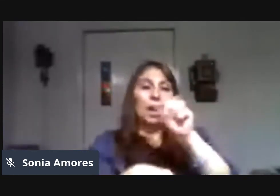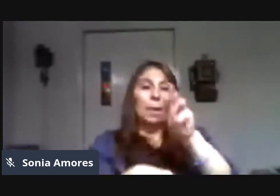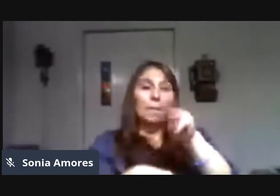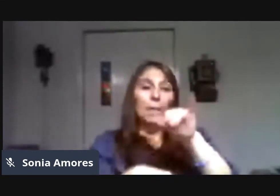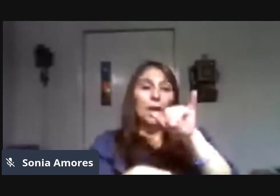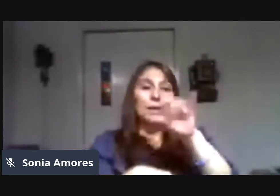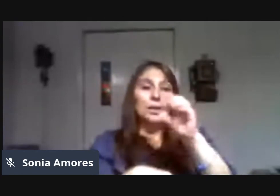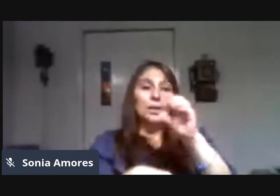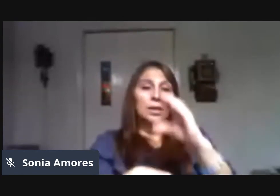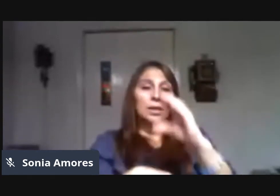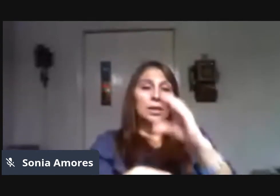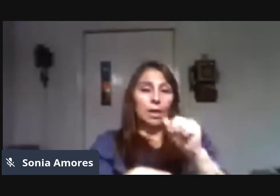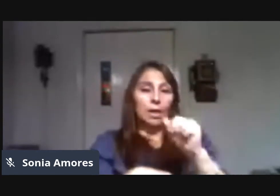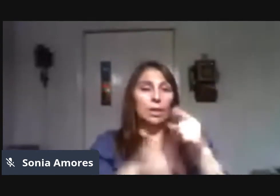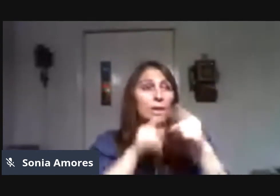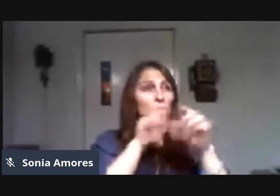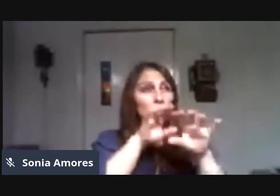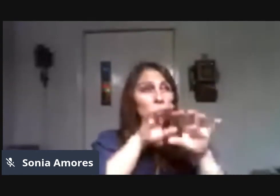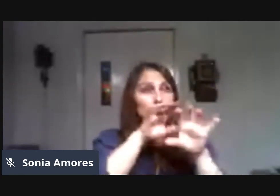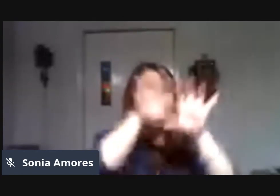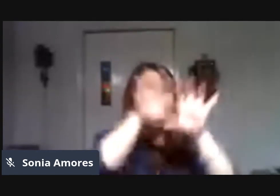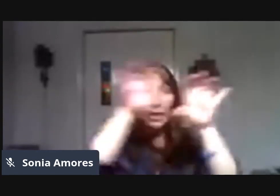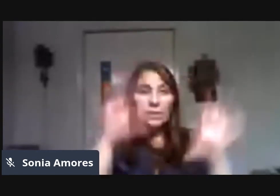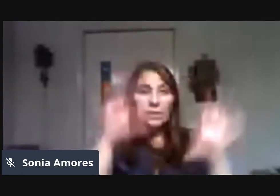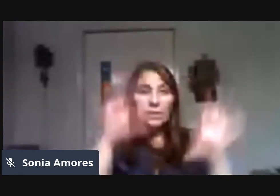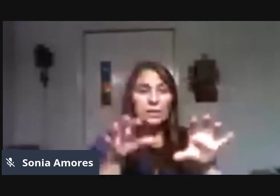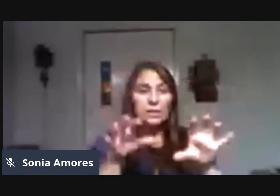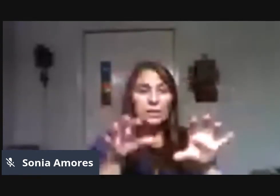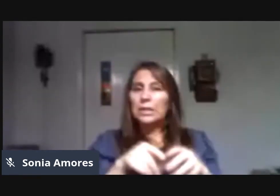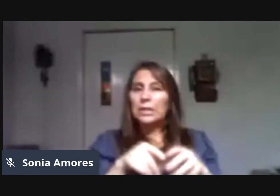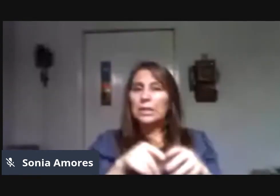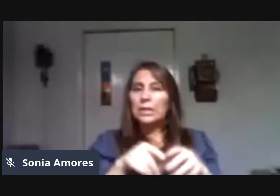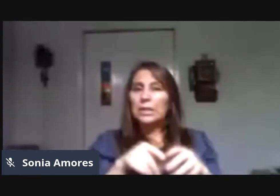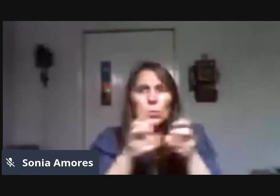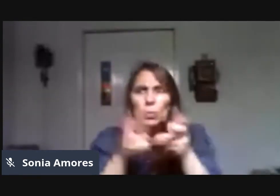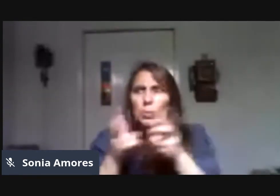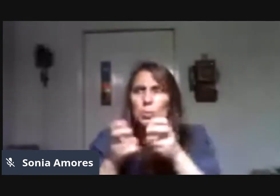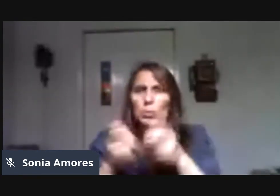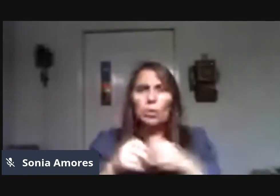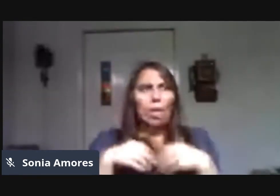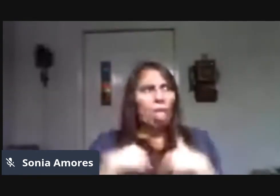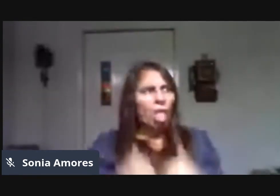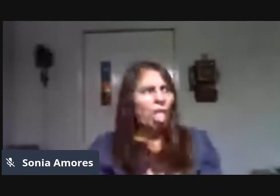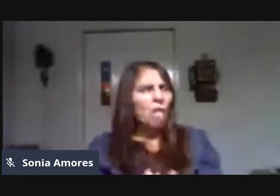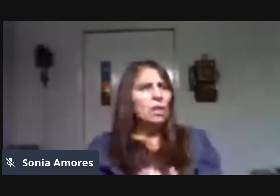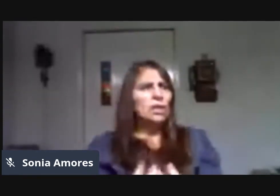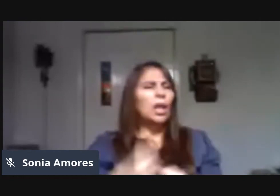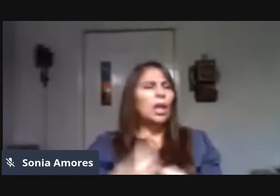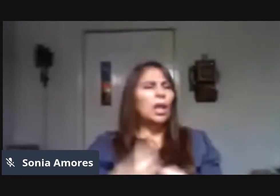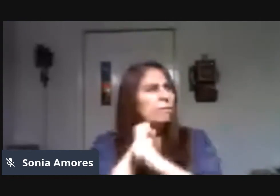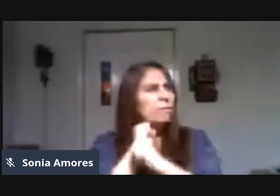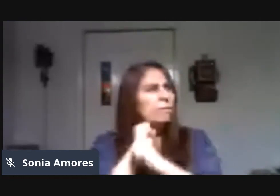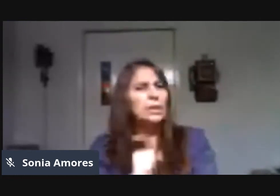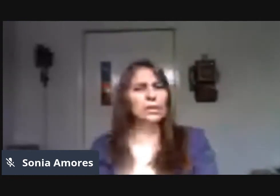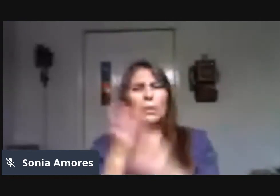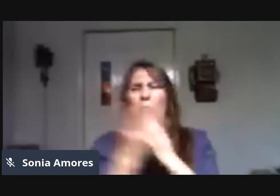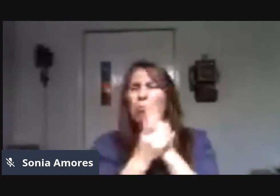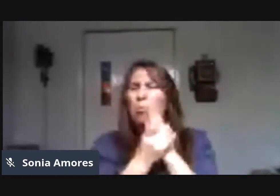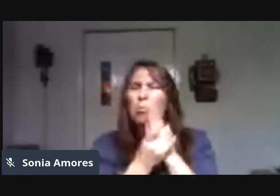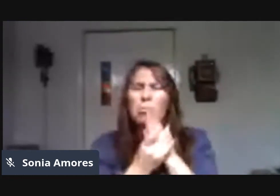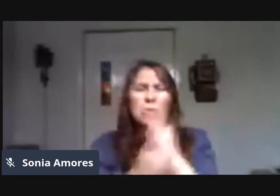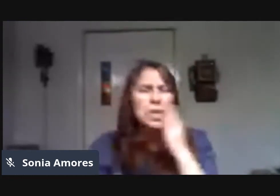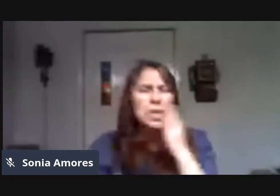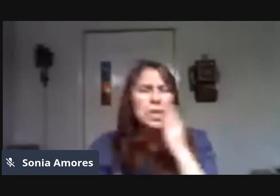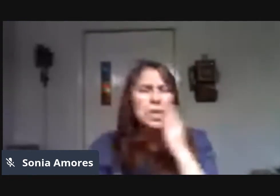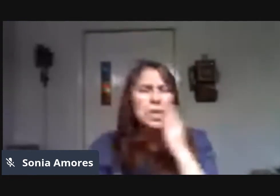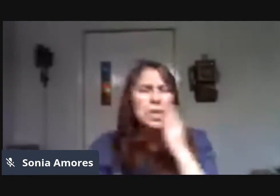condiciones de pueblos explotados que viven en condiciones también de explotación y de miseria y pobreza estructural en la que